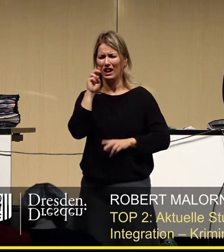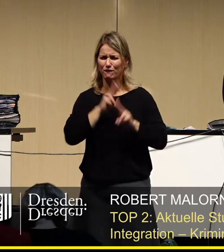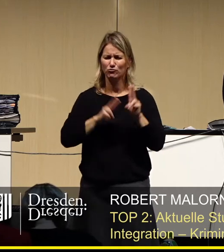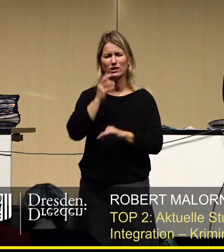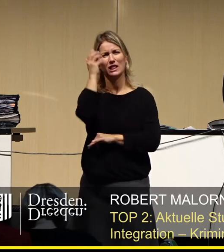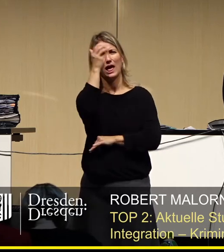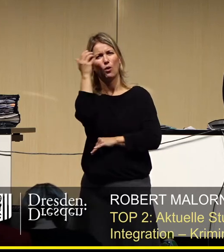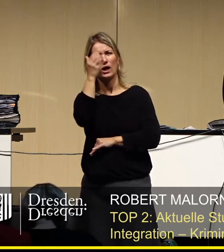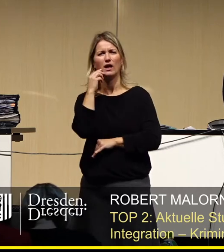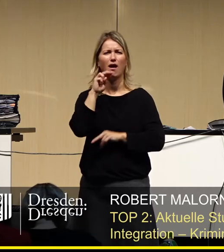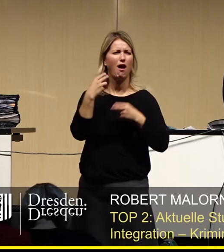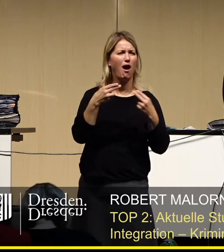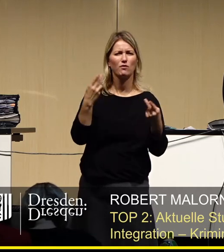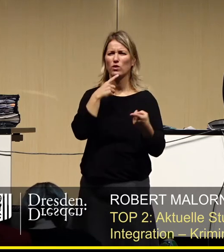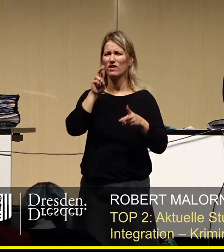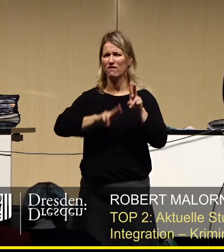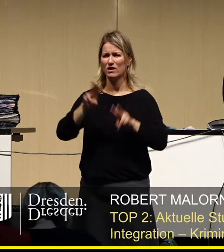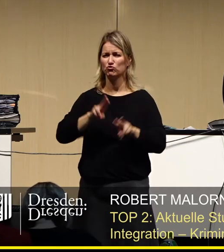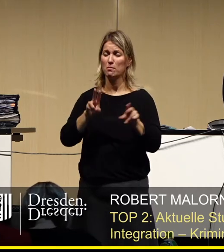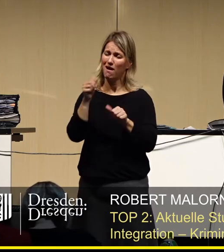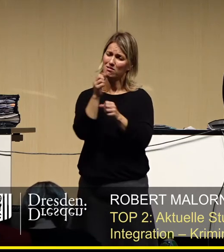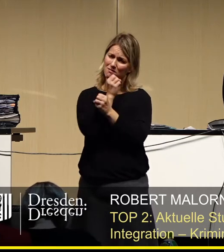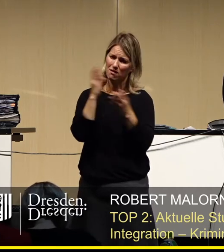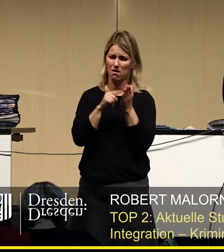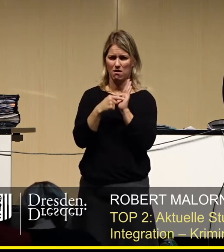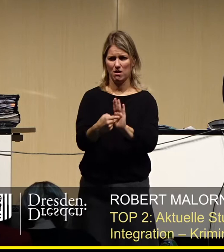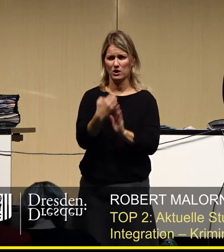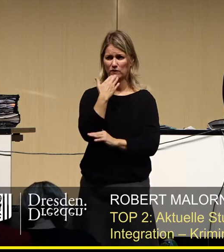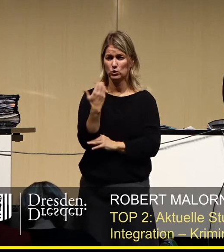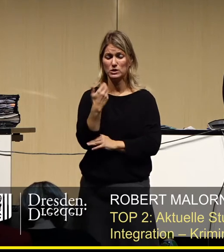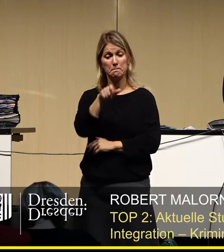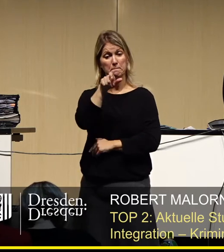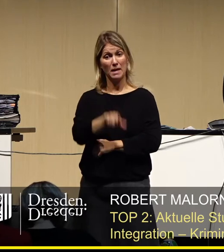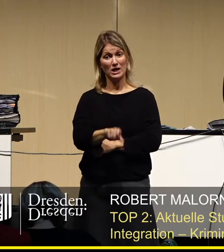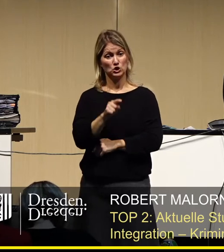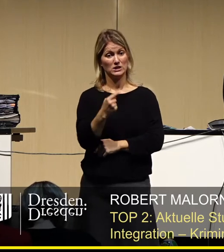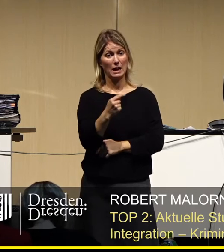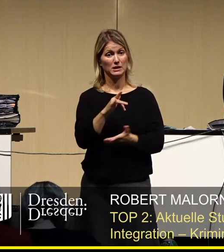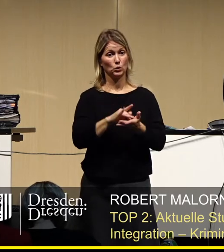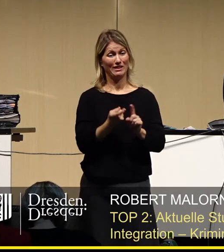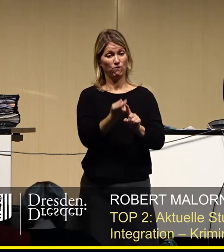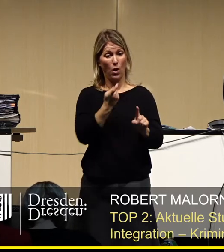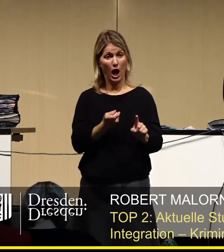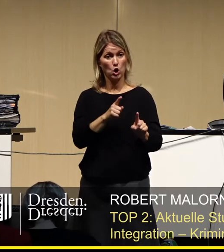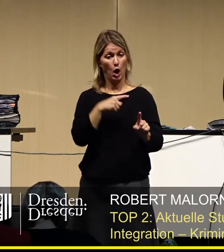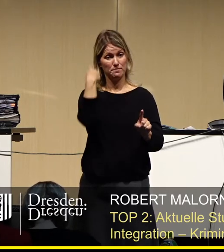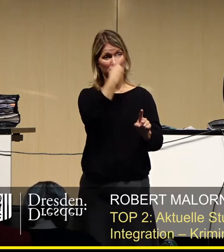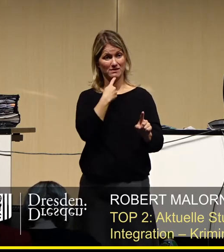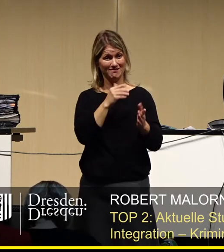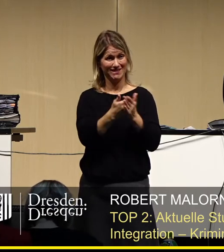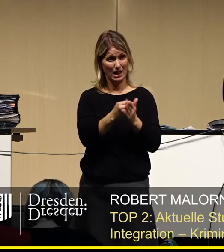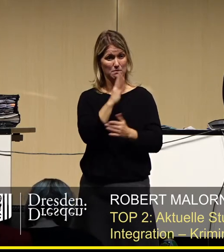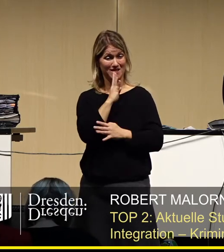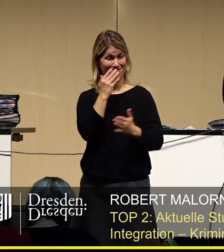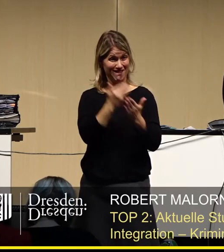darauf viele Antworten, aber eine möchte ich an dieser Stelle mal deutlich geben und die Antwort ist, der Mensch ist kein Krimineller aufgrund seiner Herkunft, seines Aussehens oder seiner